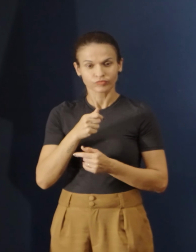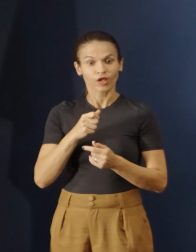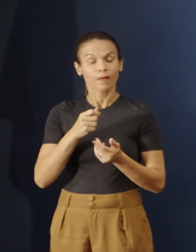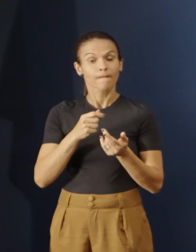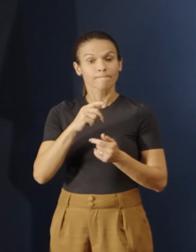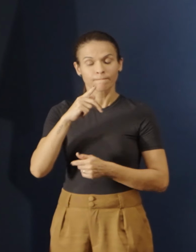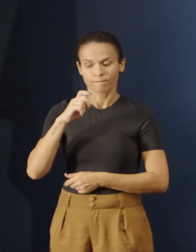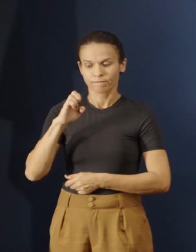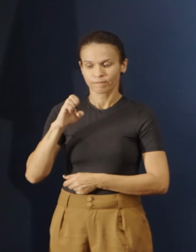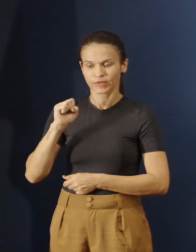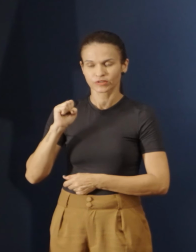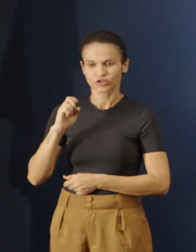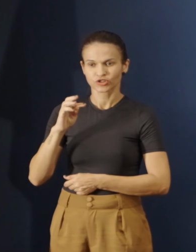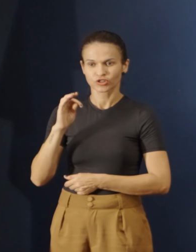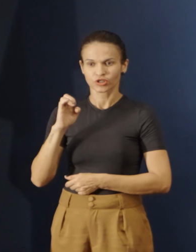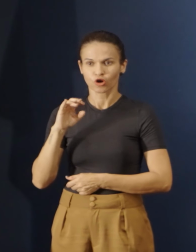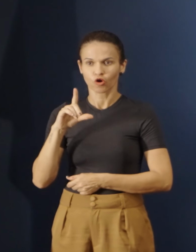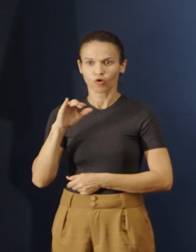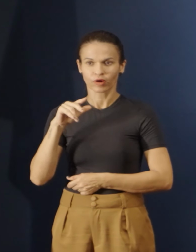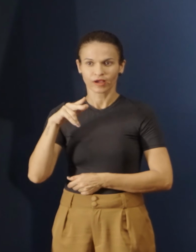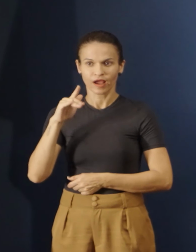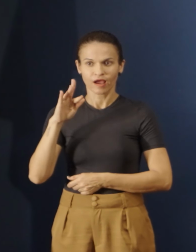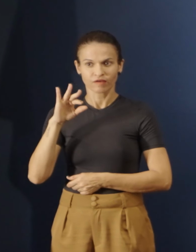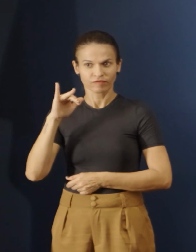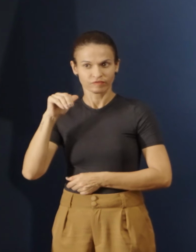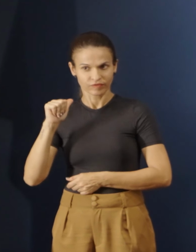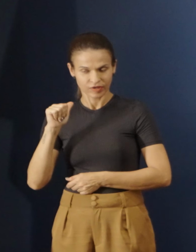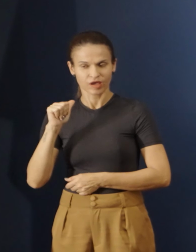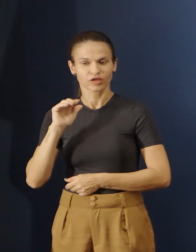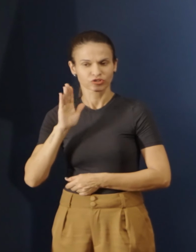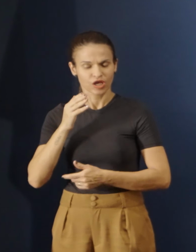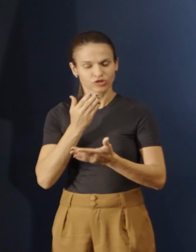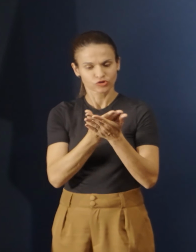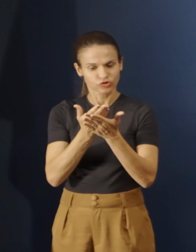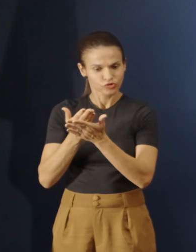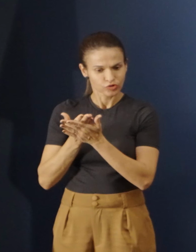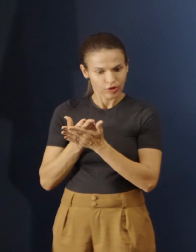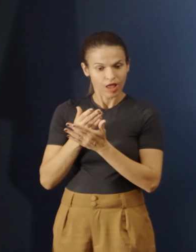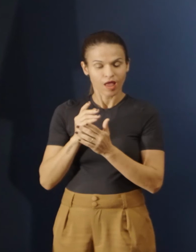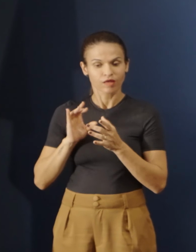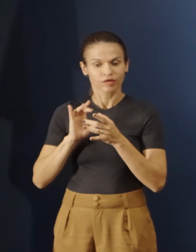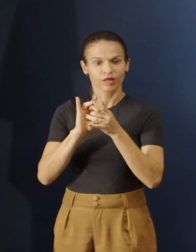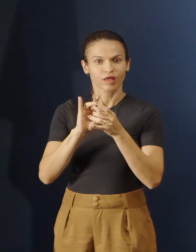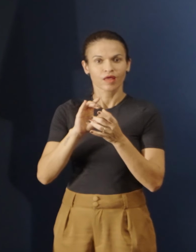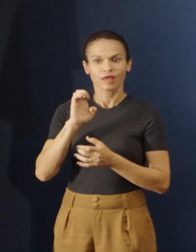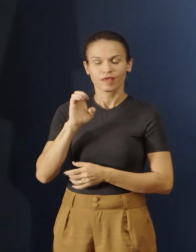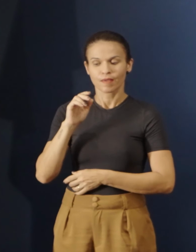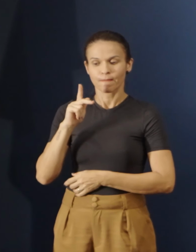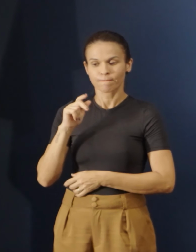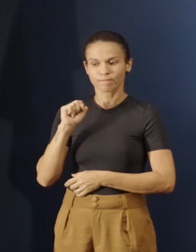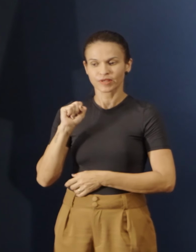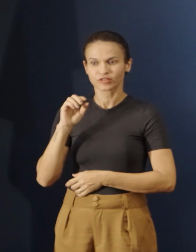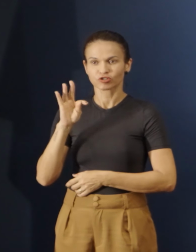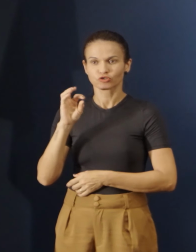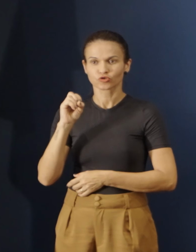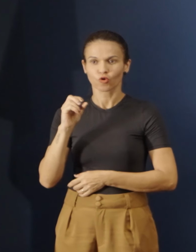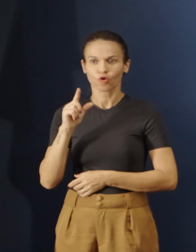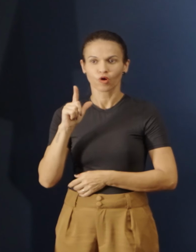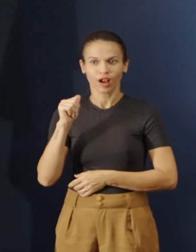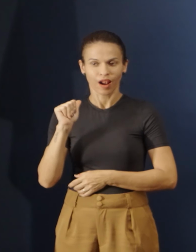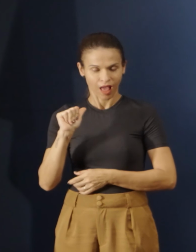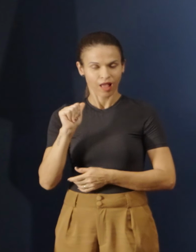epistolografia já é uma área definida dos estudos literários, epistolografia, que vem de epístola, carta, né? Então, é uma área